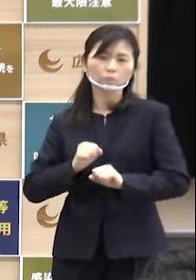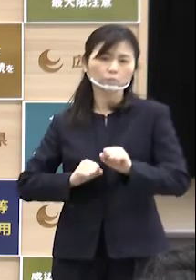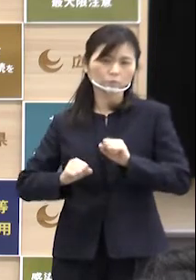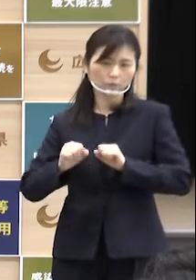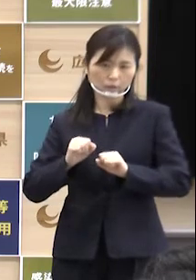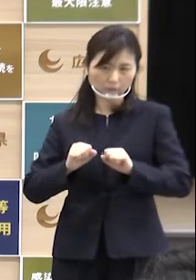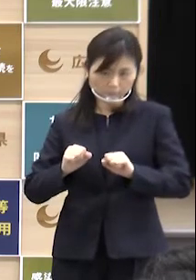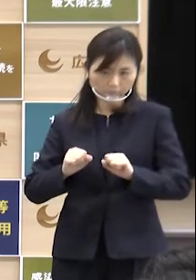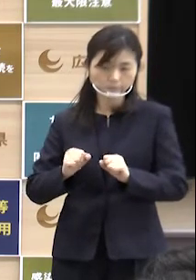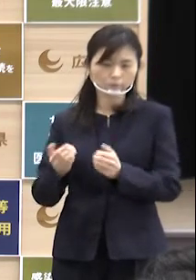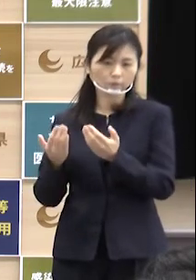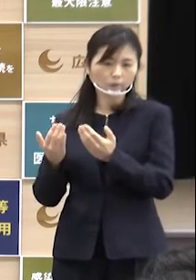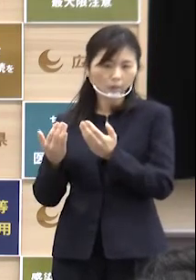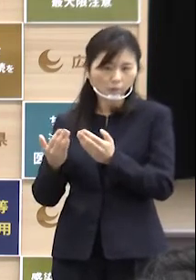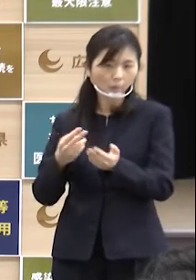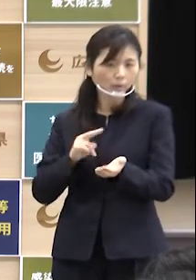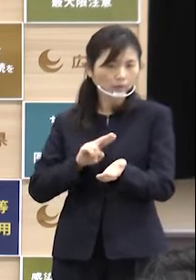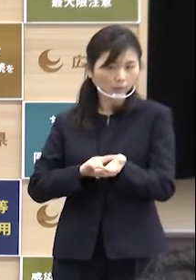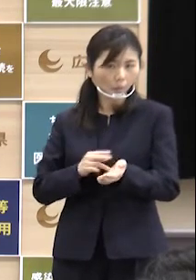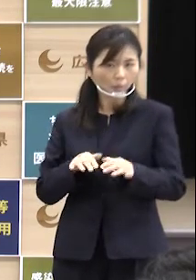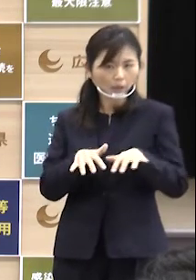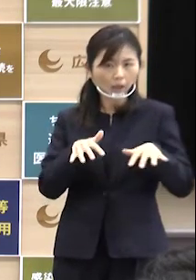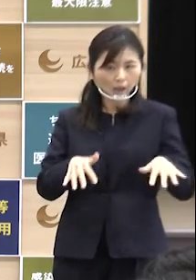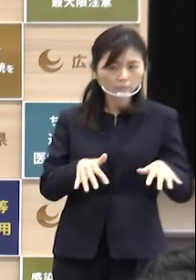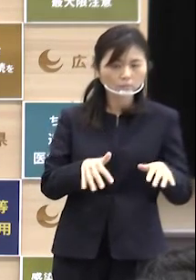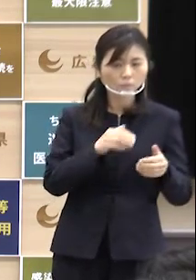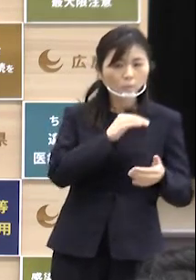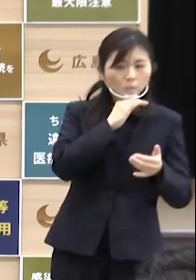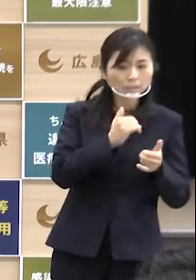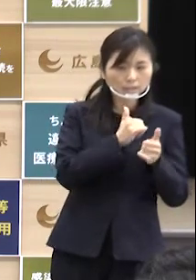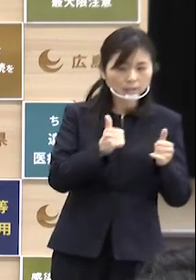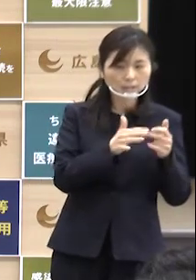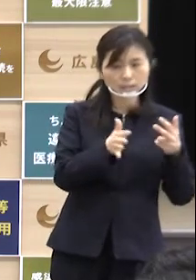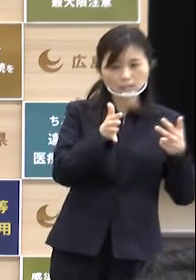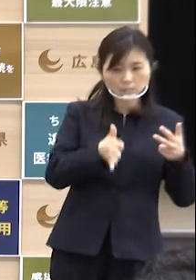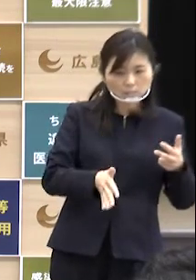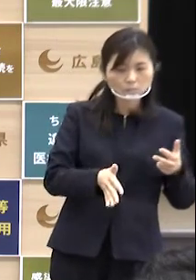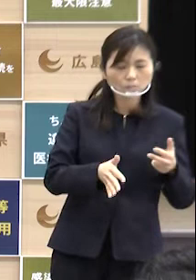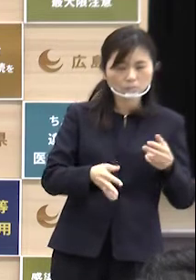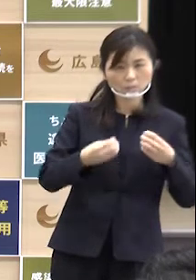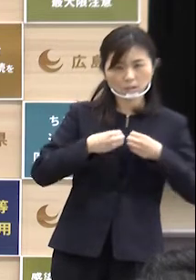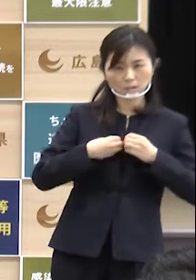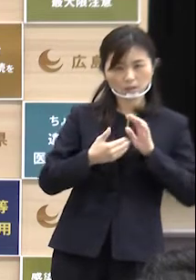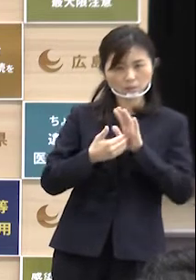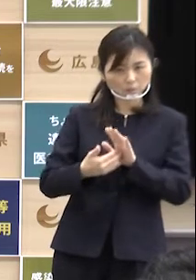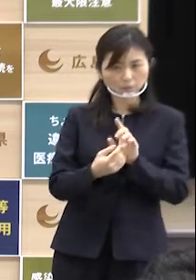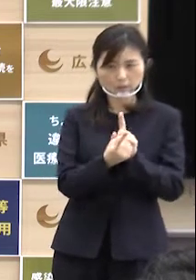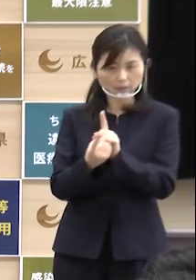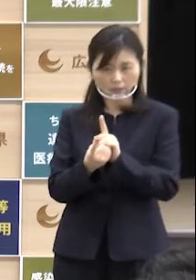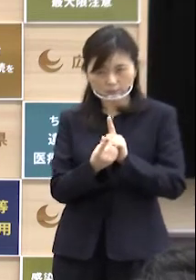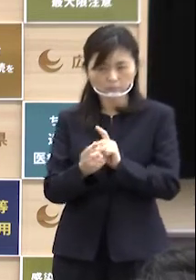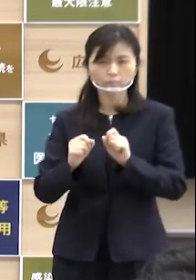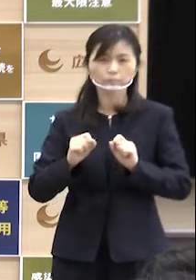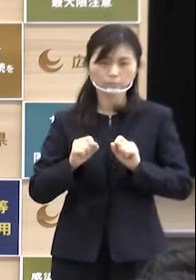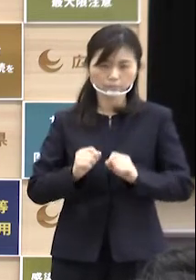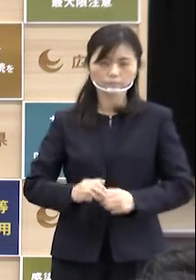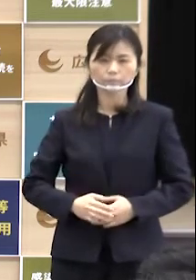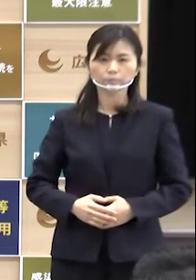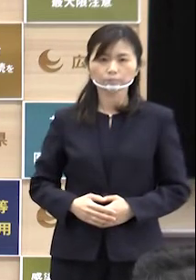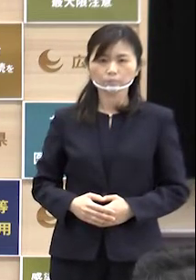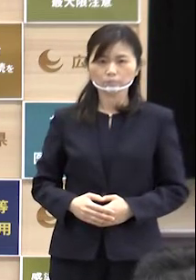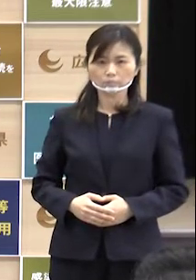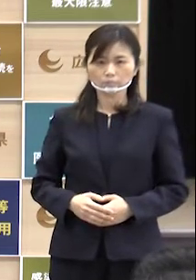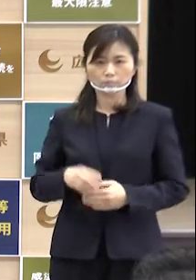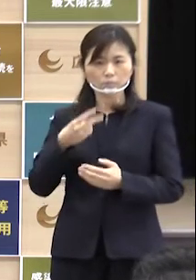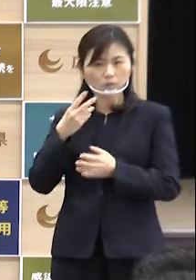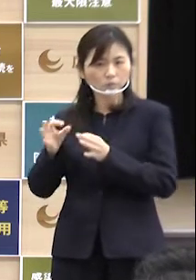学校医療機関や高齢者施設での感染防止対策の実施などに取り組むこととして、いるところです。飲